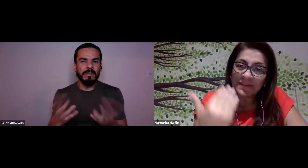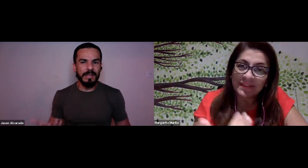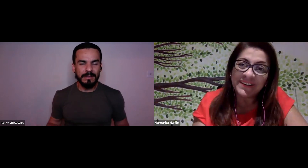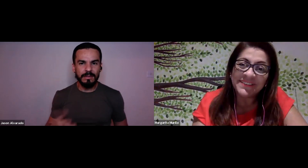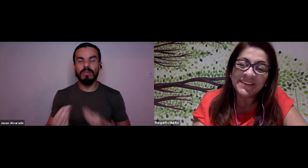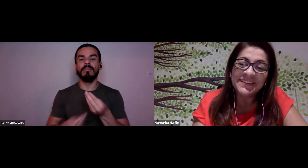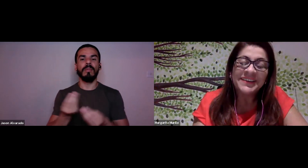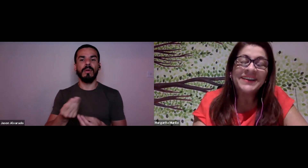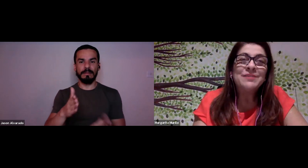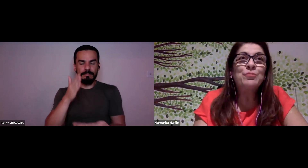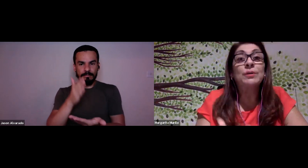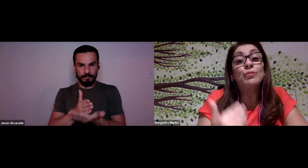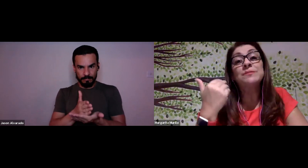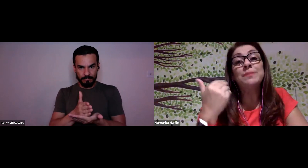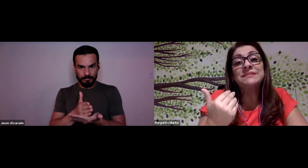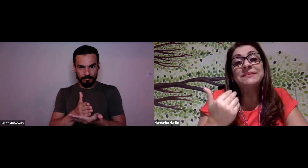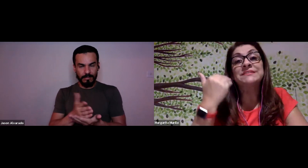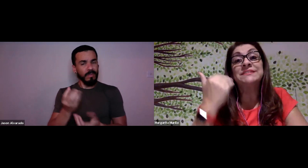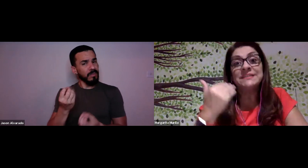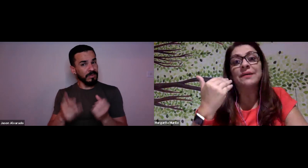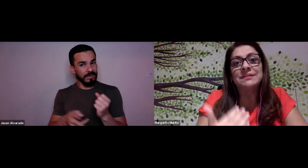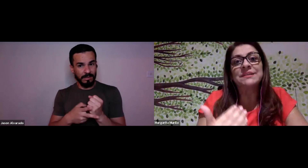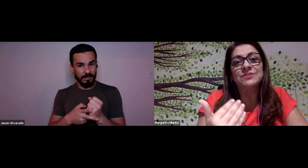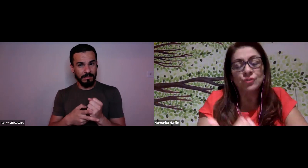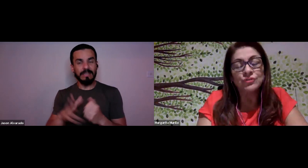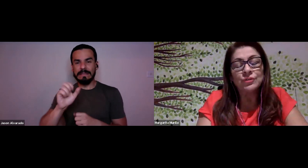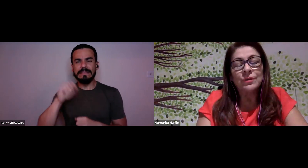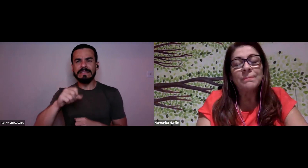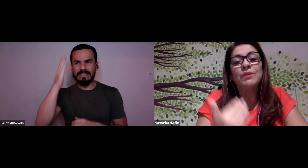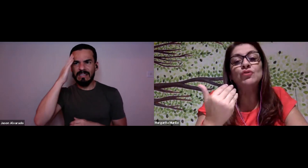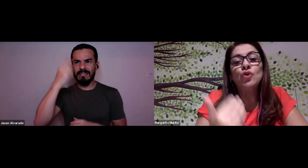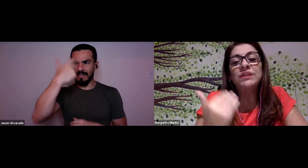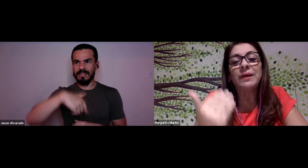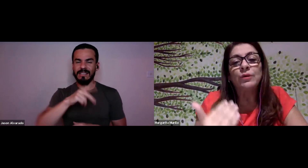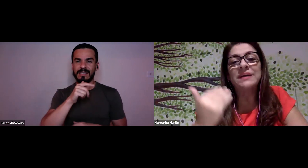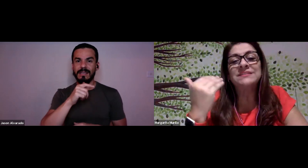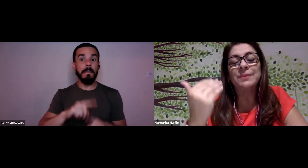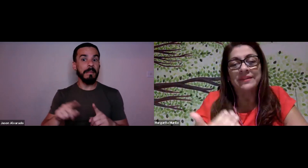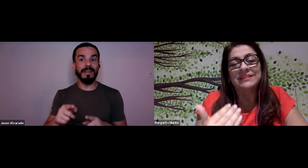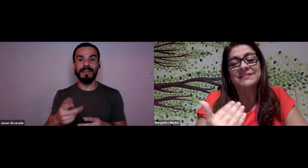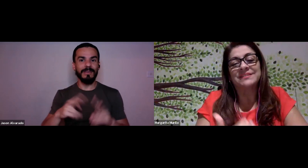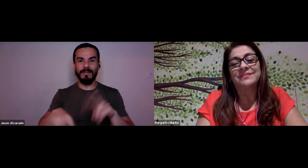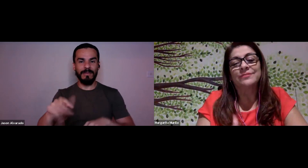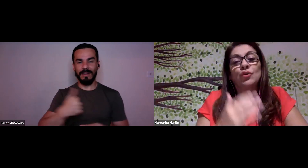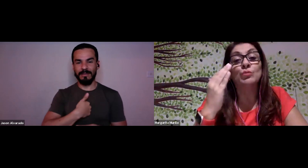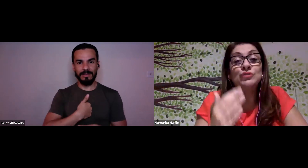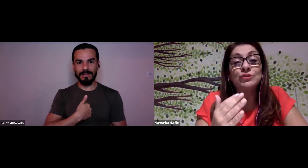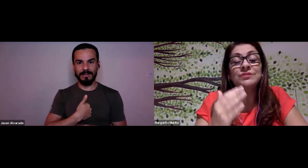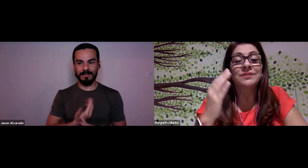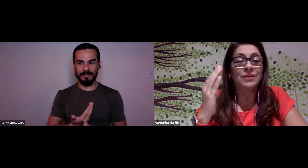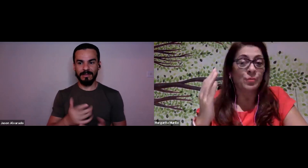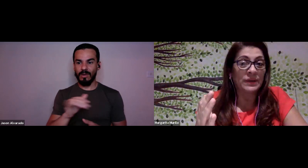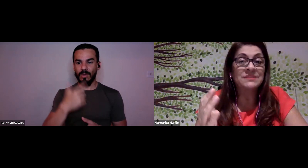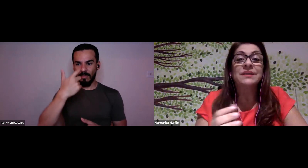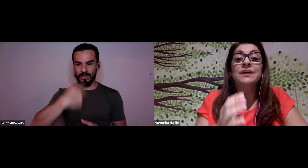tienes que detenerte porque muchas veces sí sabes quién sos pero no te valoras ni validas como